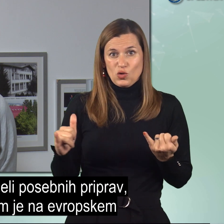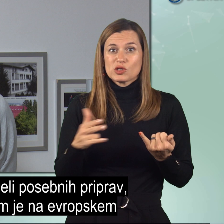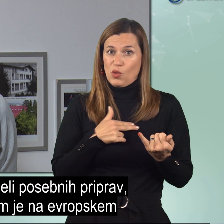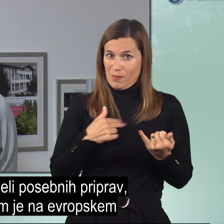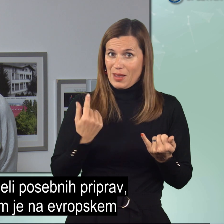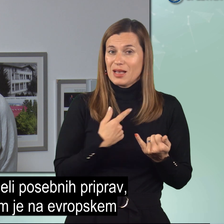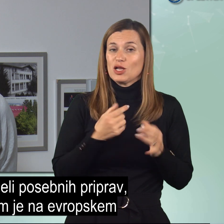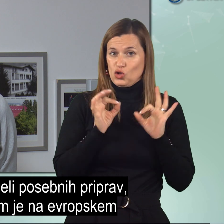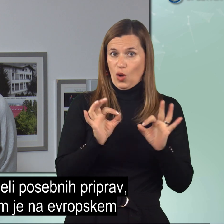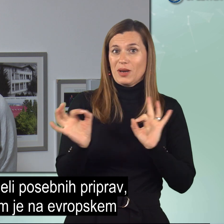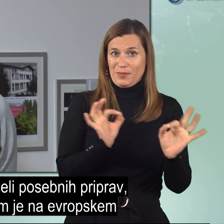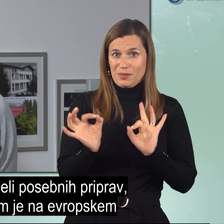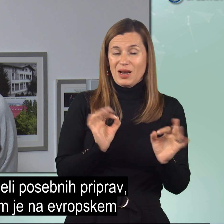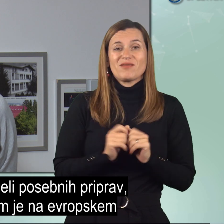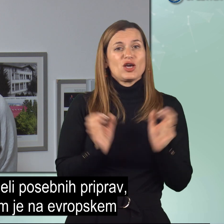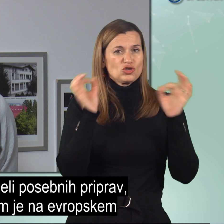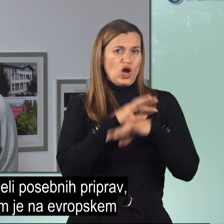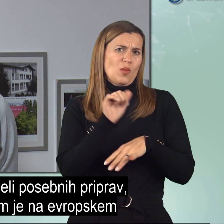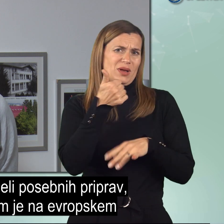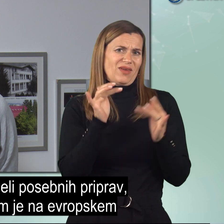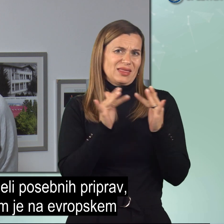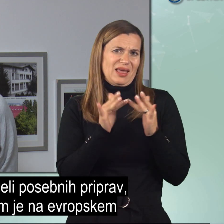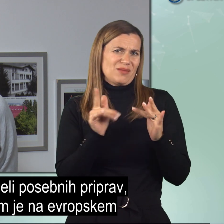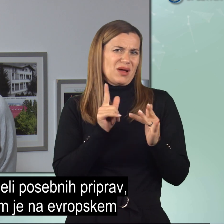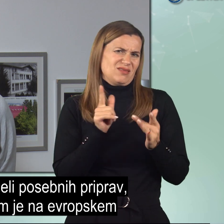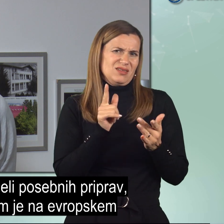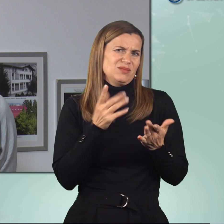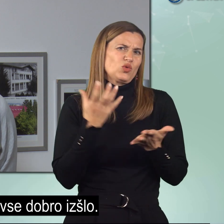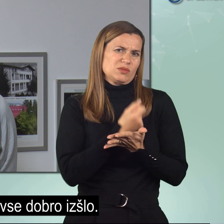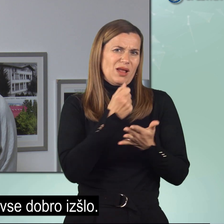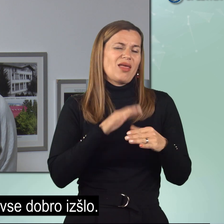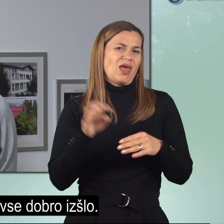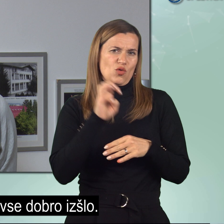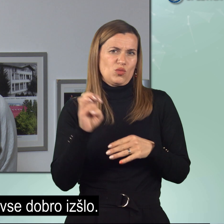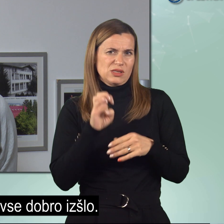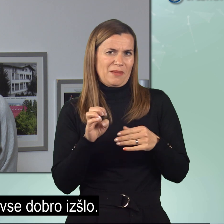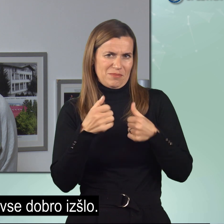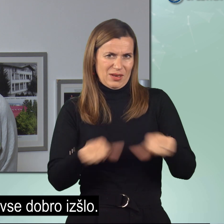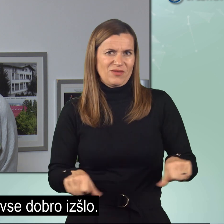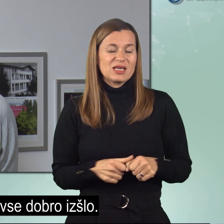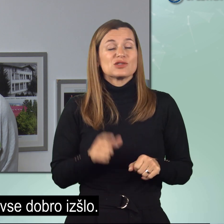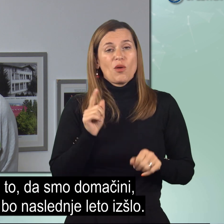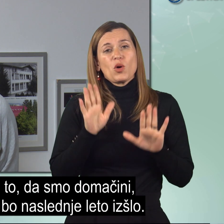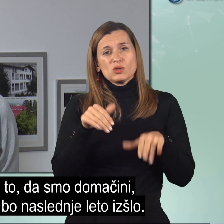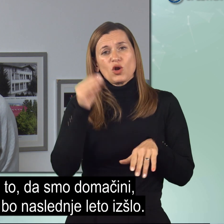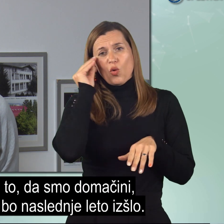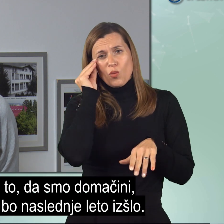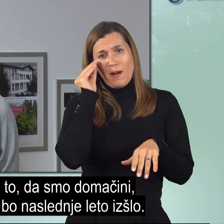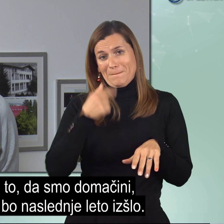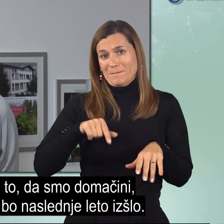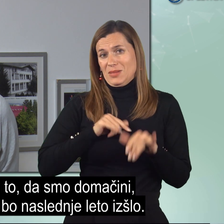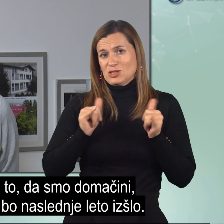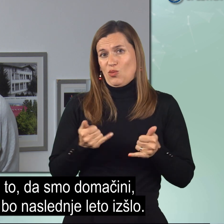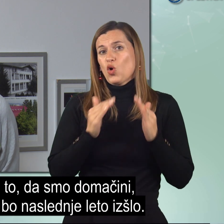Letos smo imeli dobre priprave, žal se nam prva tekma ni izšla na Evropskem prvenstvu, ampak upam glede na to, da